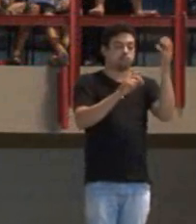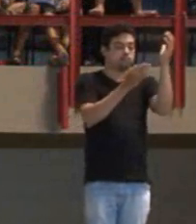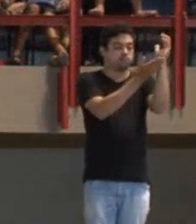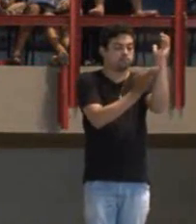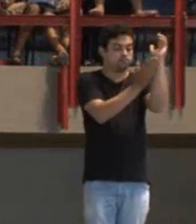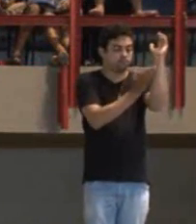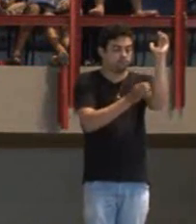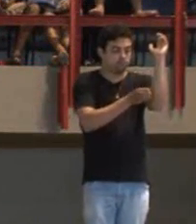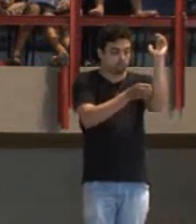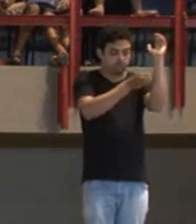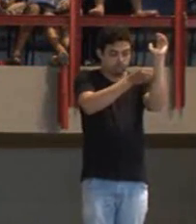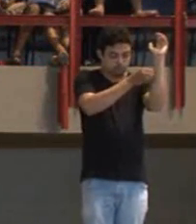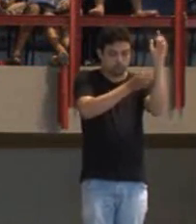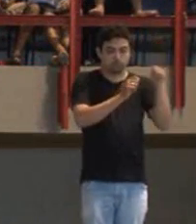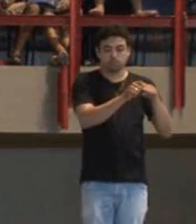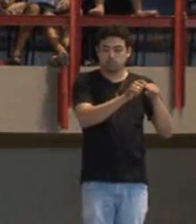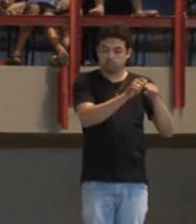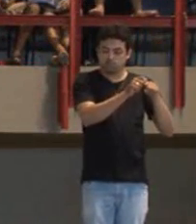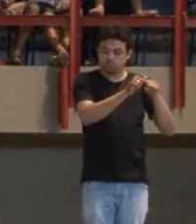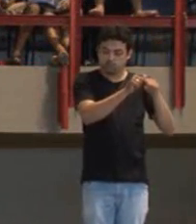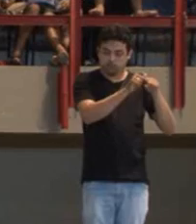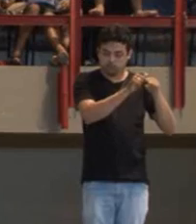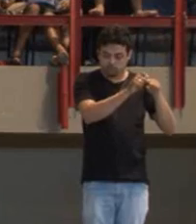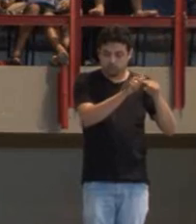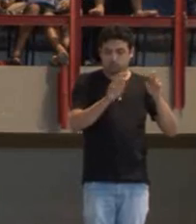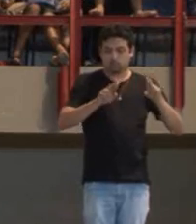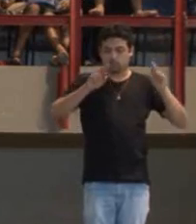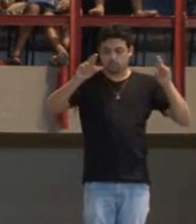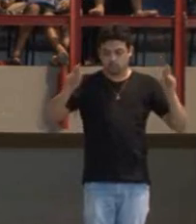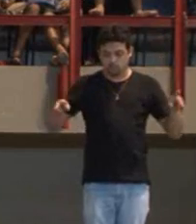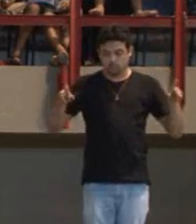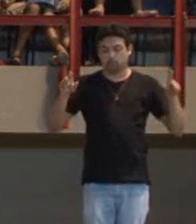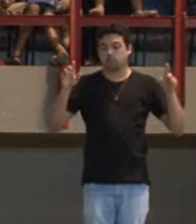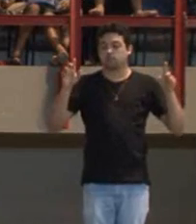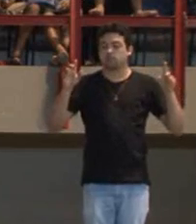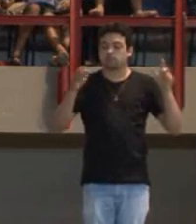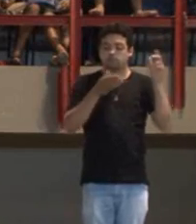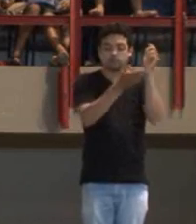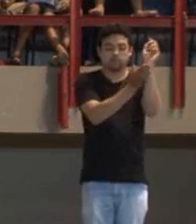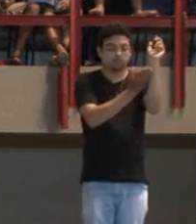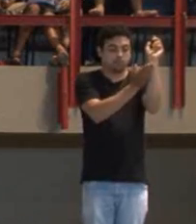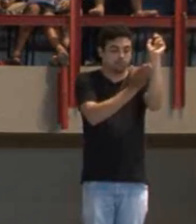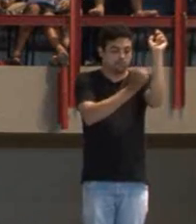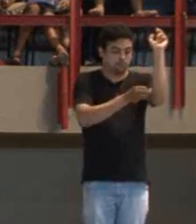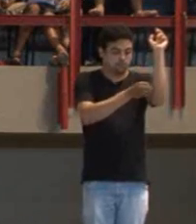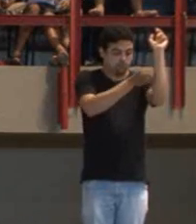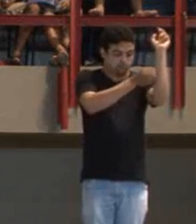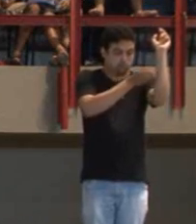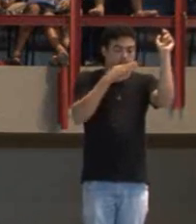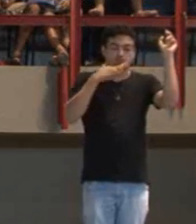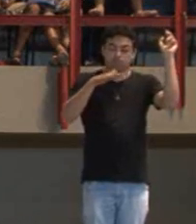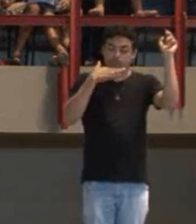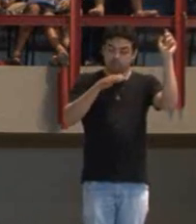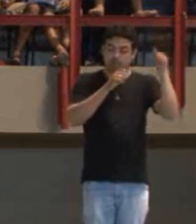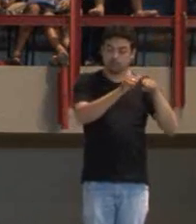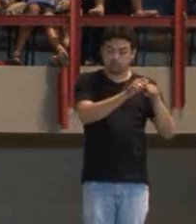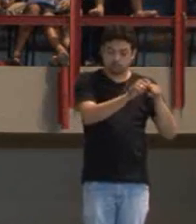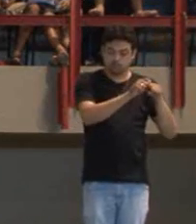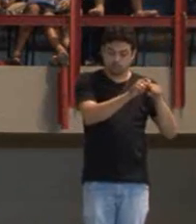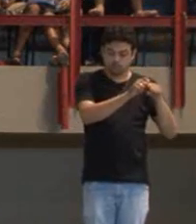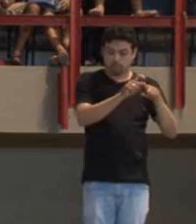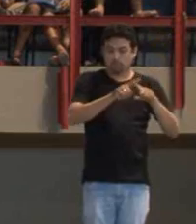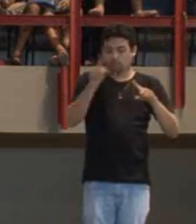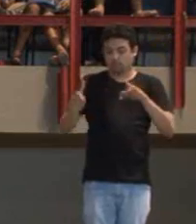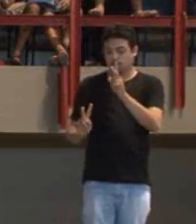natural, que a gente obtém a partir do látex, né, lá da seringueira, aquilo lá é a chamada borracha natural. A partir